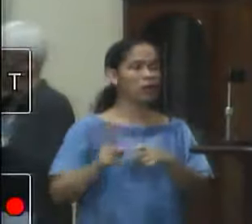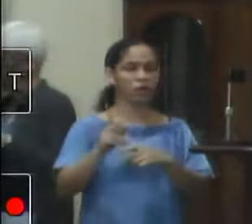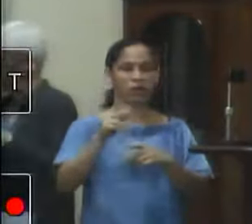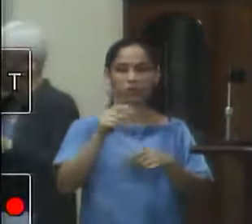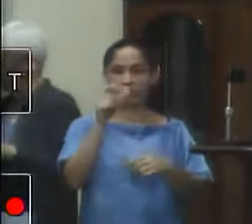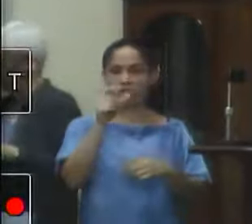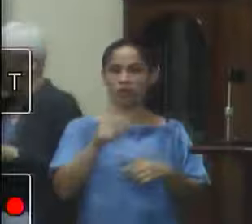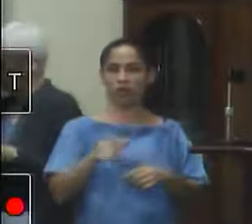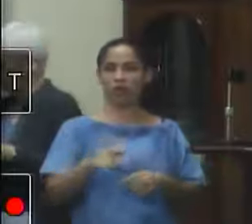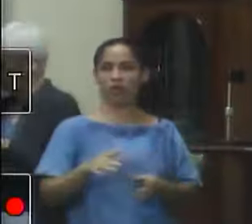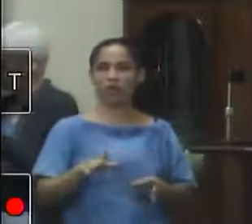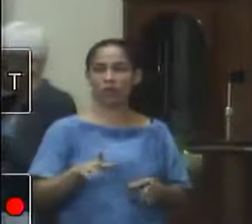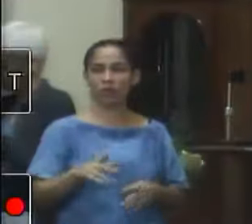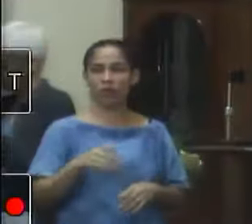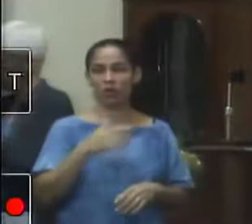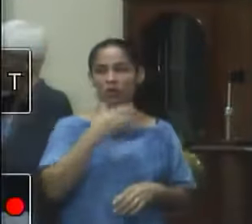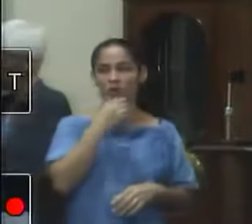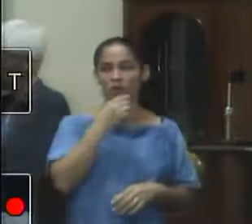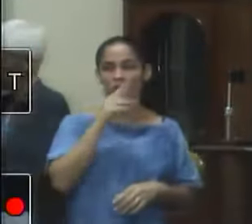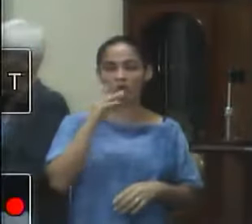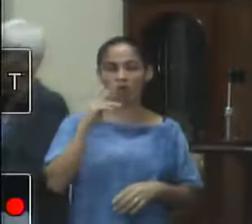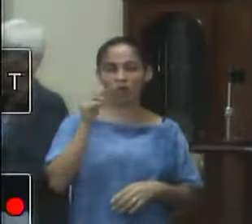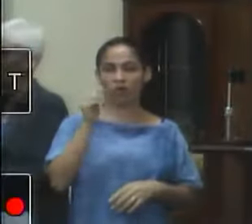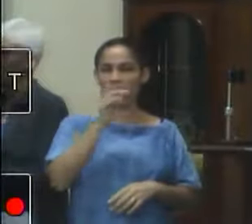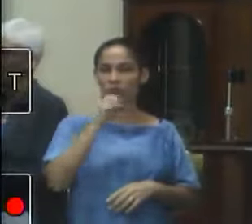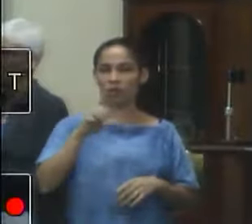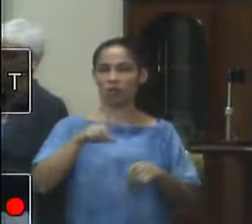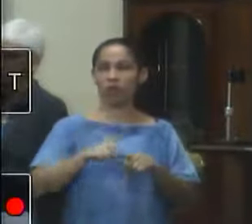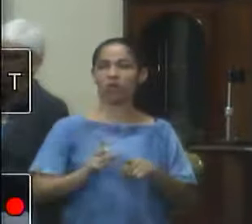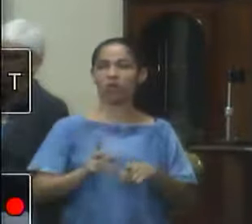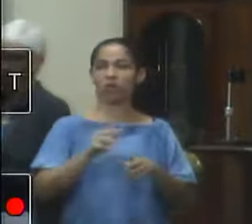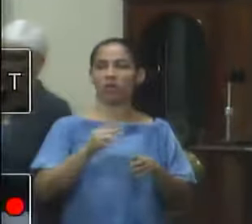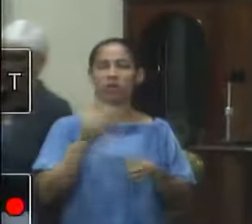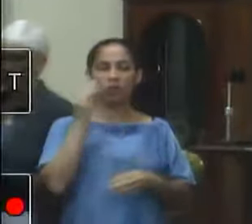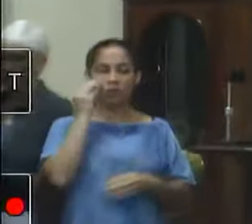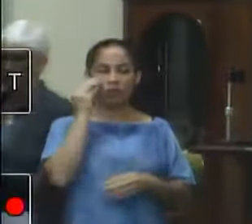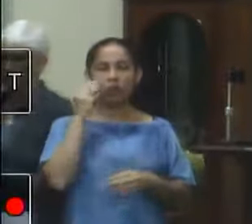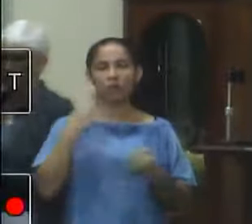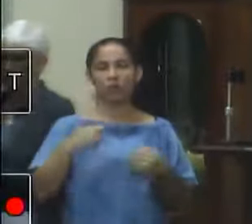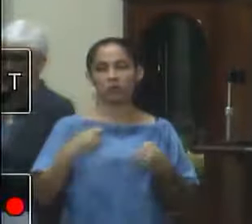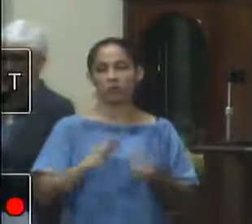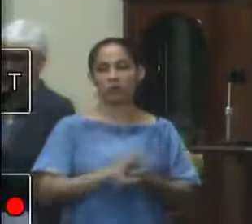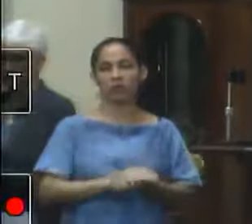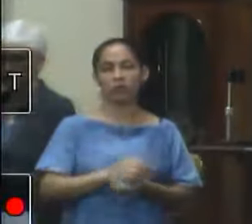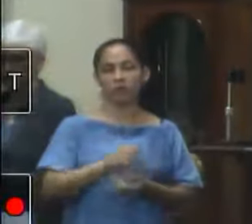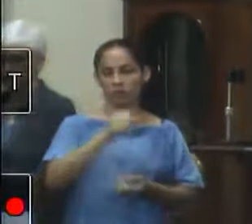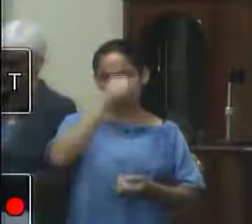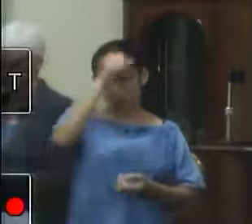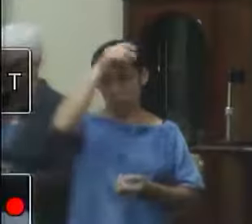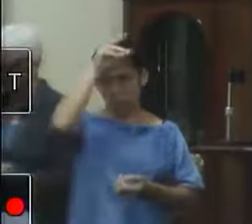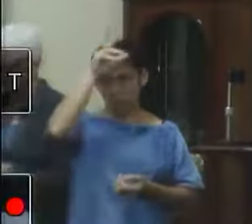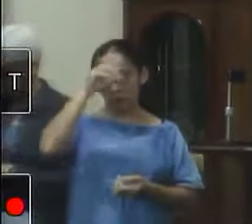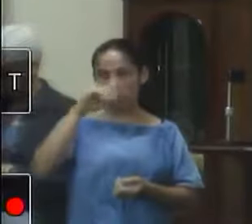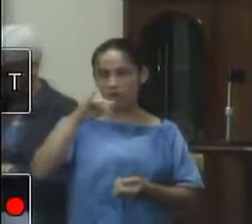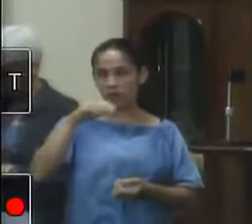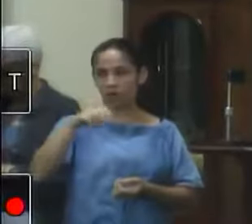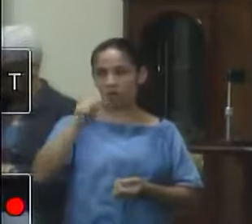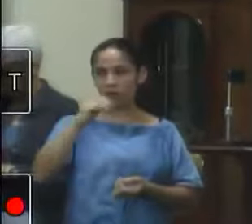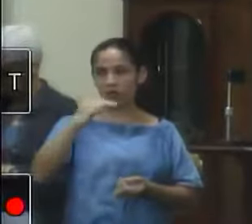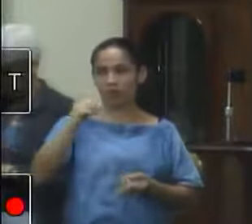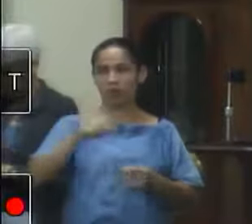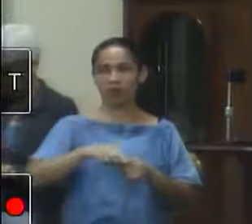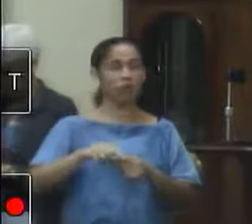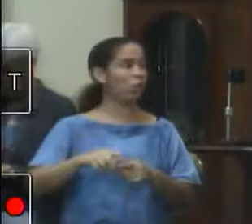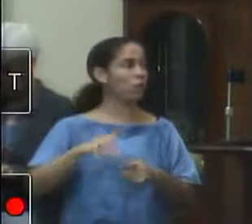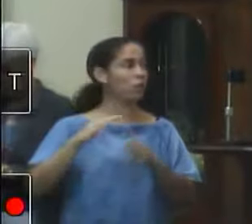Professor Rafael, Vossa Excelência, que está sempre lá, sabe da nossa necessidade, conhece lá prefeito Inácio, Antônio Márcio, lutam pra caramba lá